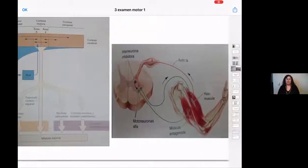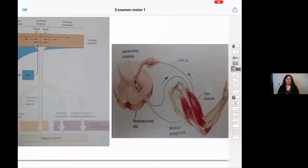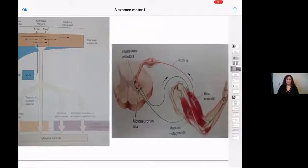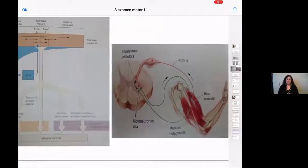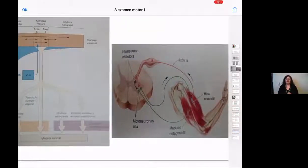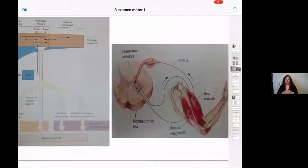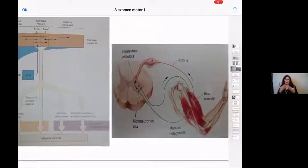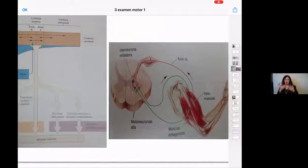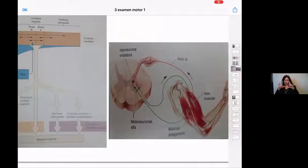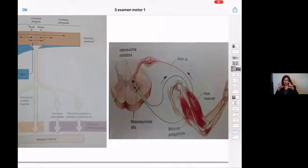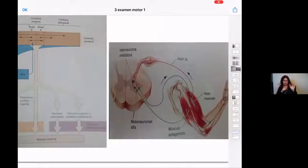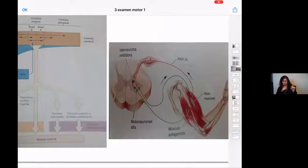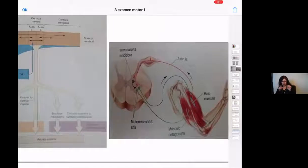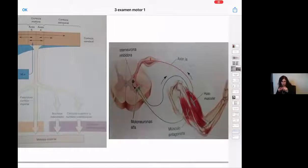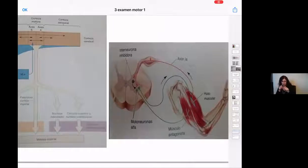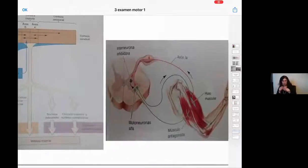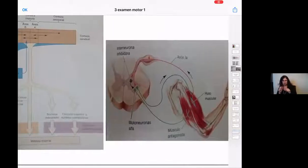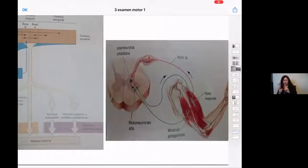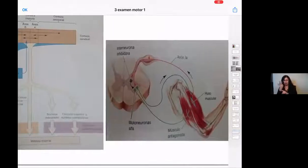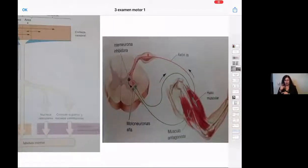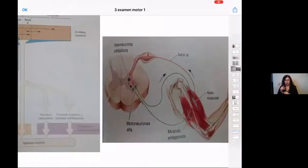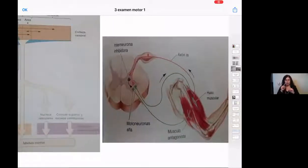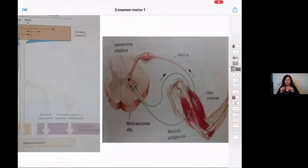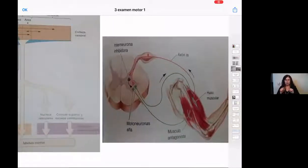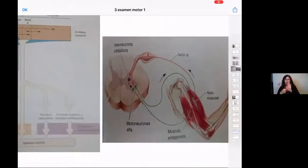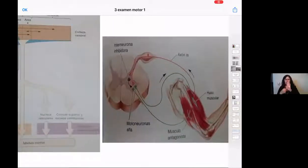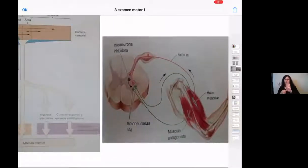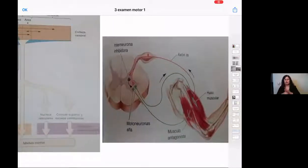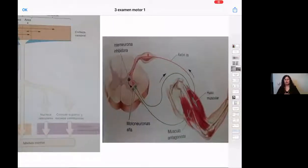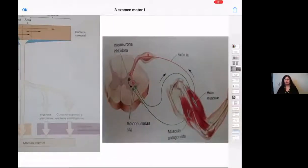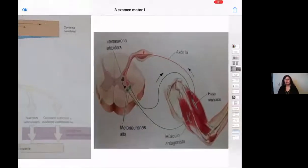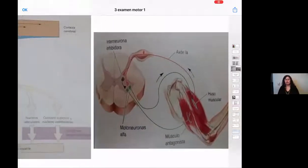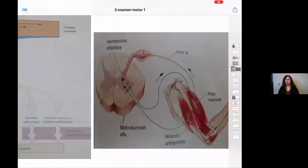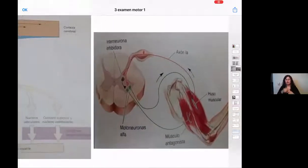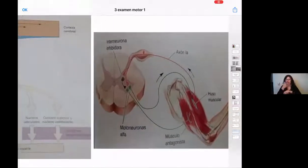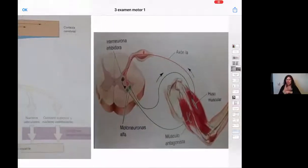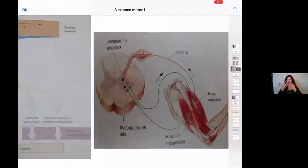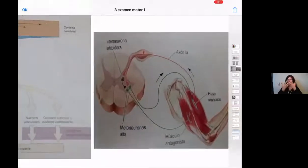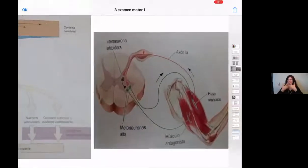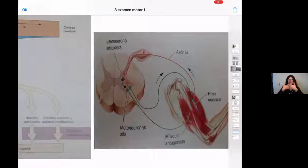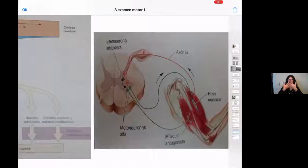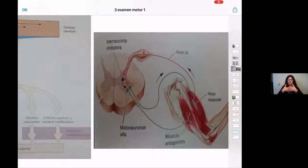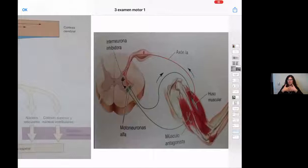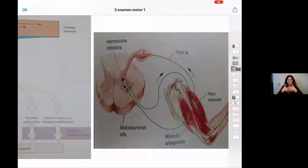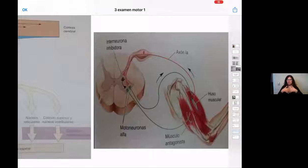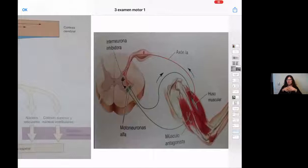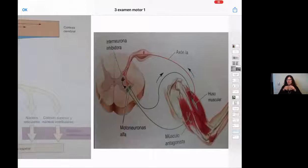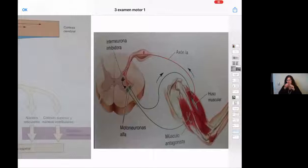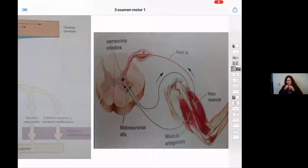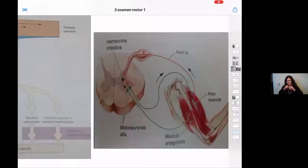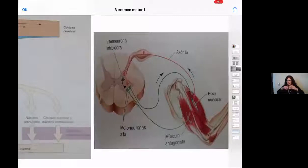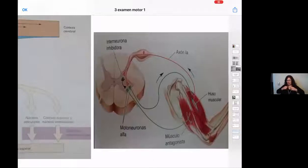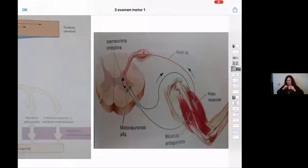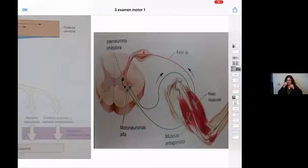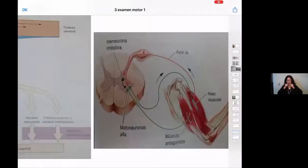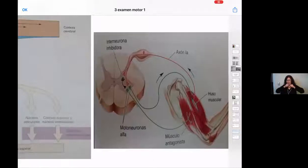En la imagen contraria aparece un mecanismo que se llama inervación recíproca, ¿ya? ¿Qué